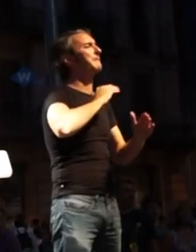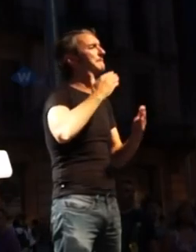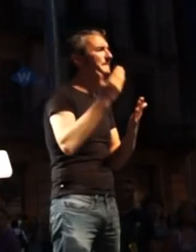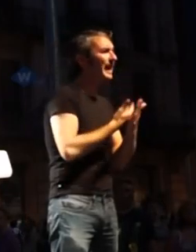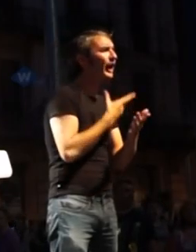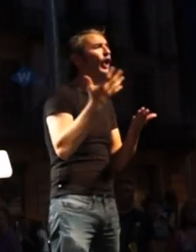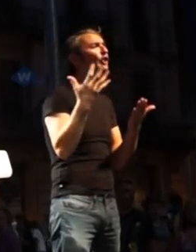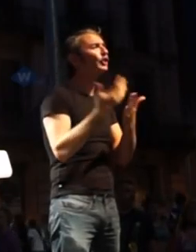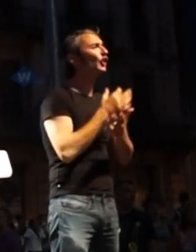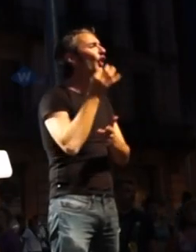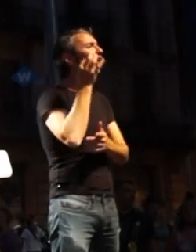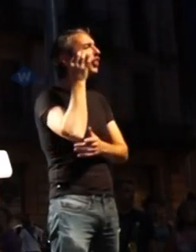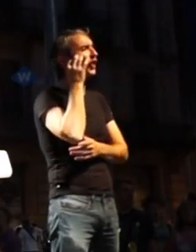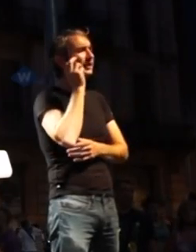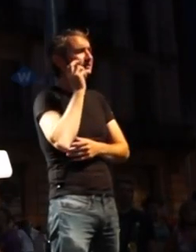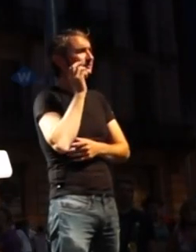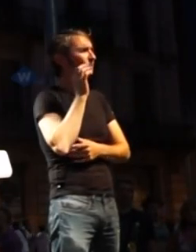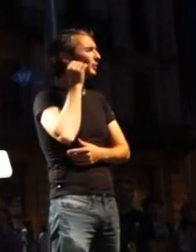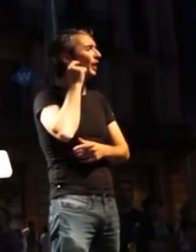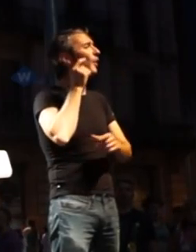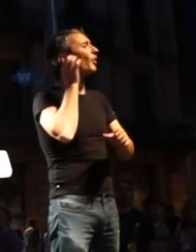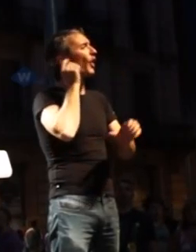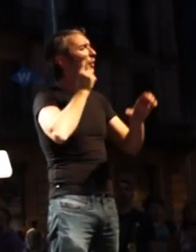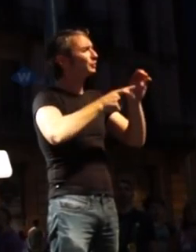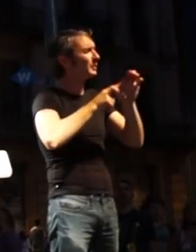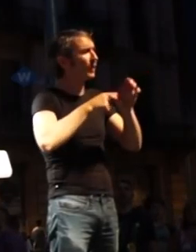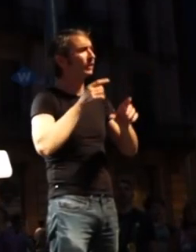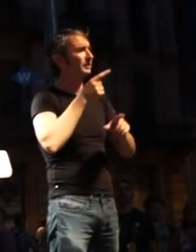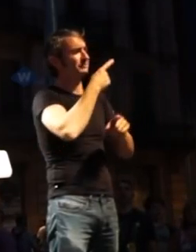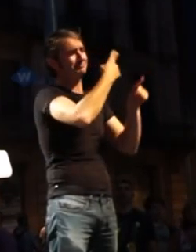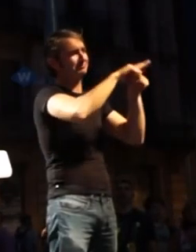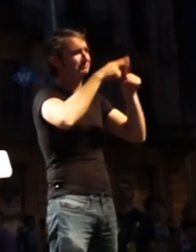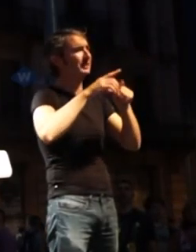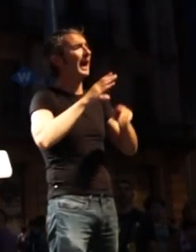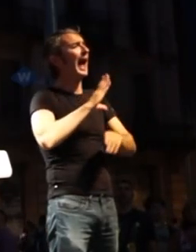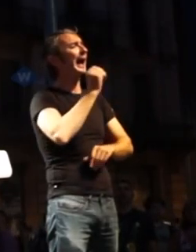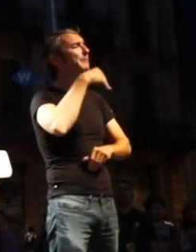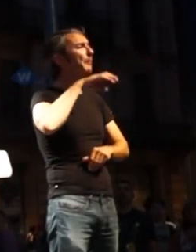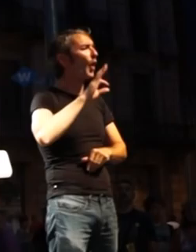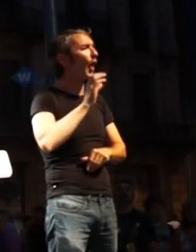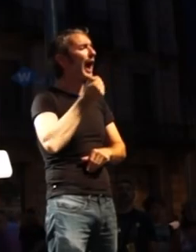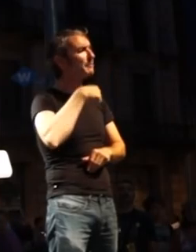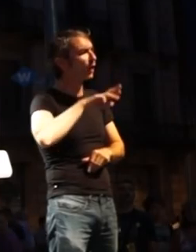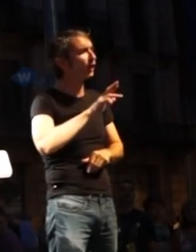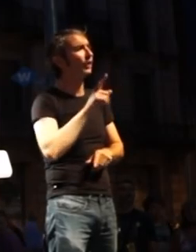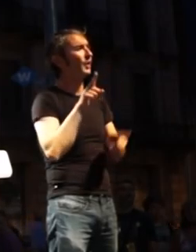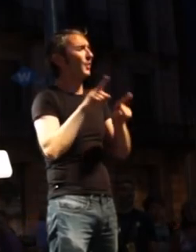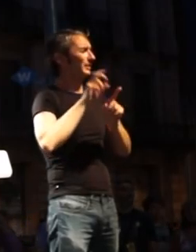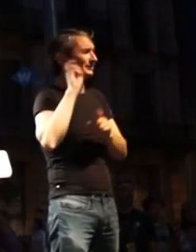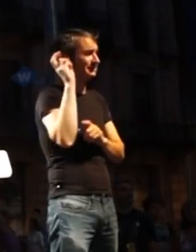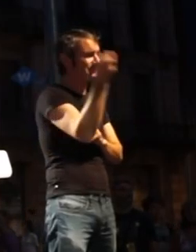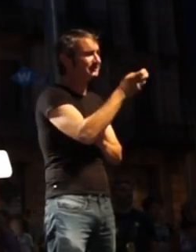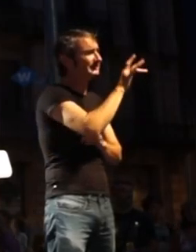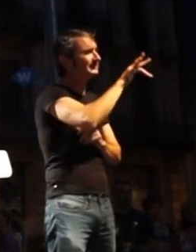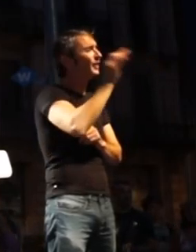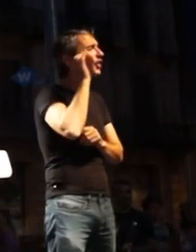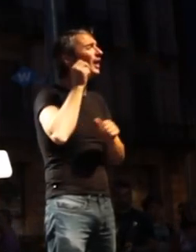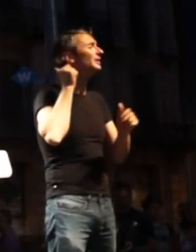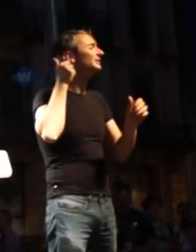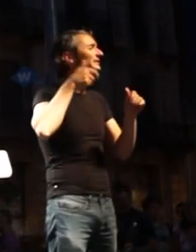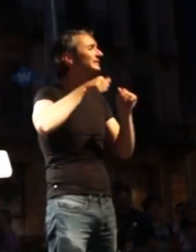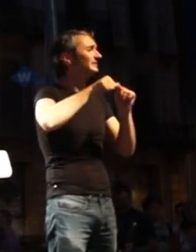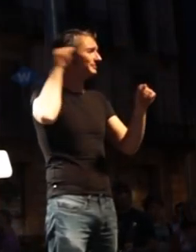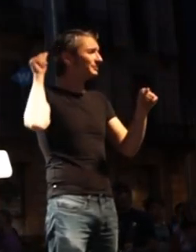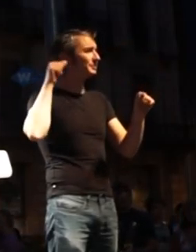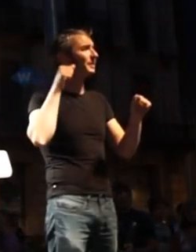que els hi devem a totes les Atkins, Kollontais i Luxemburg, també a totes les Campoamor, a totes les Claramunt, sobretot també a Simone de Beauvoir. Els hi devem